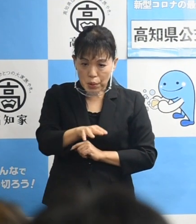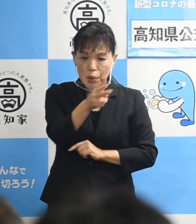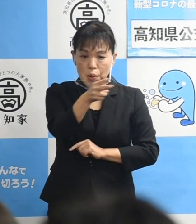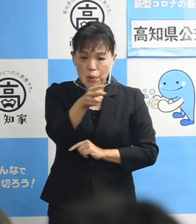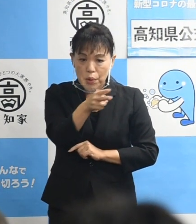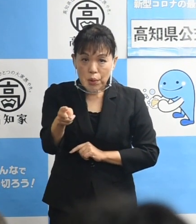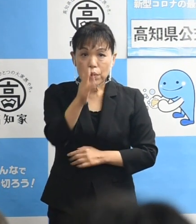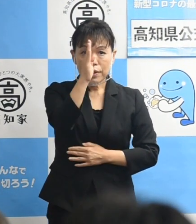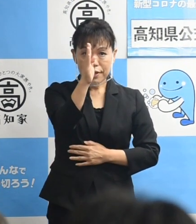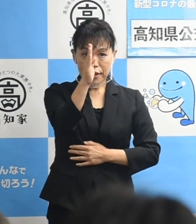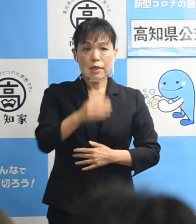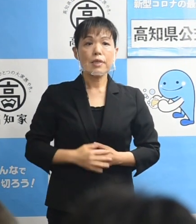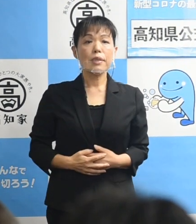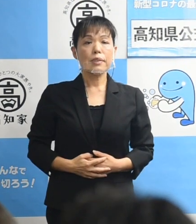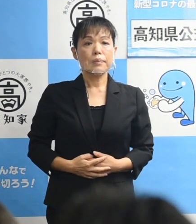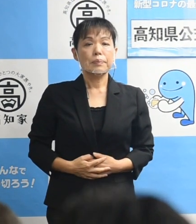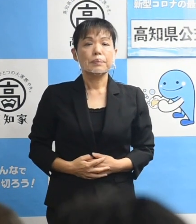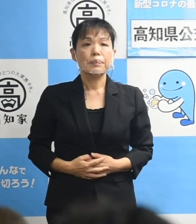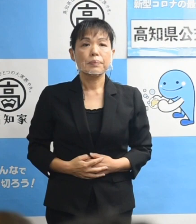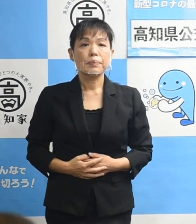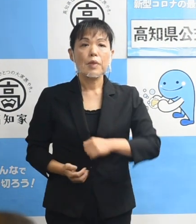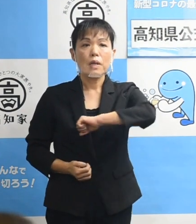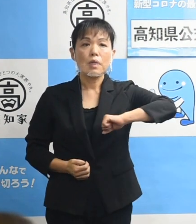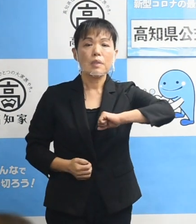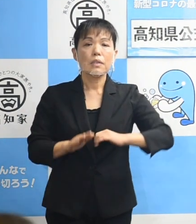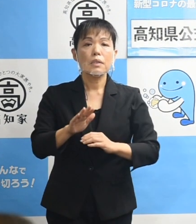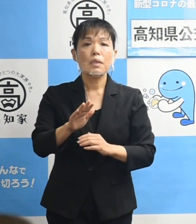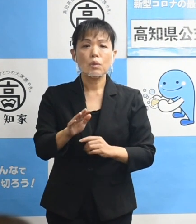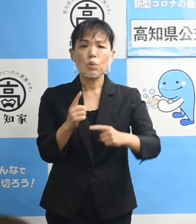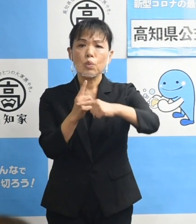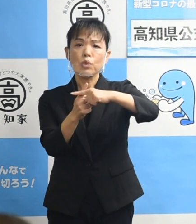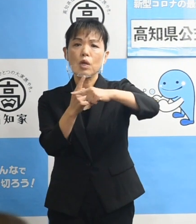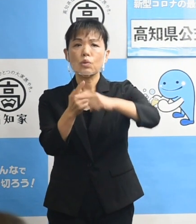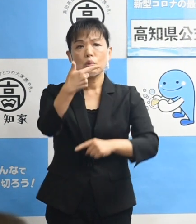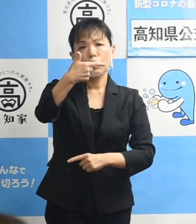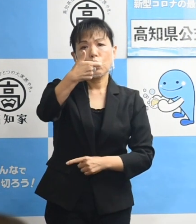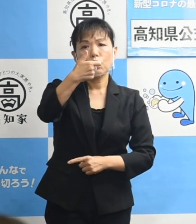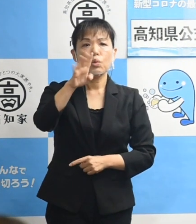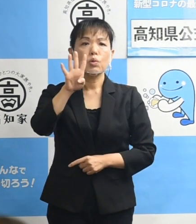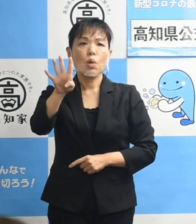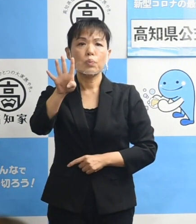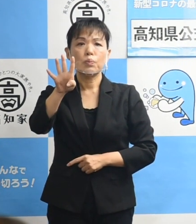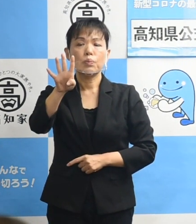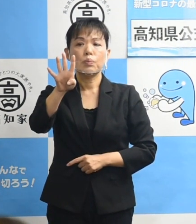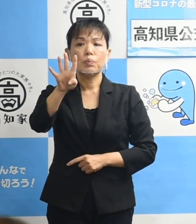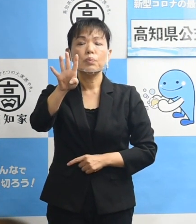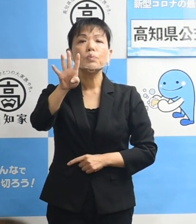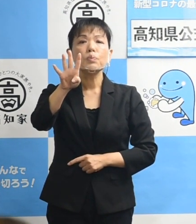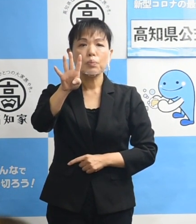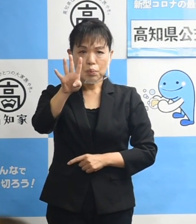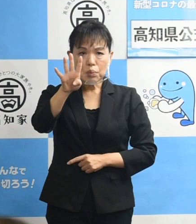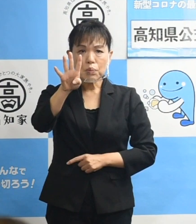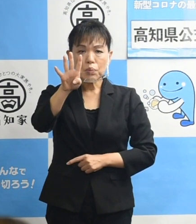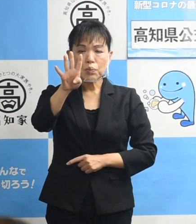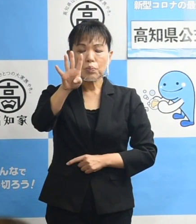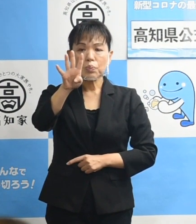ただきたいと思います。左端にありますようにプラス64という数字になっておりますが、こうした中